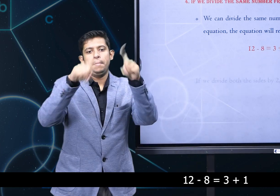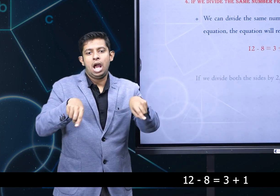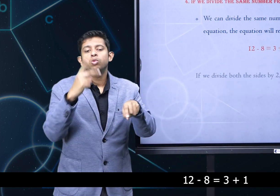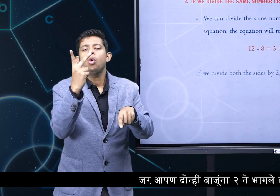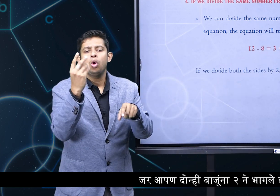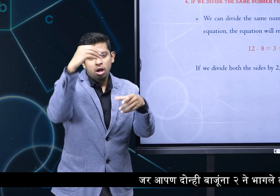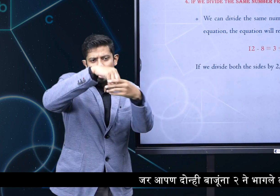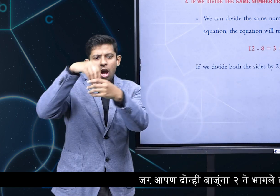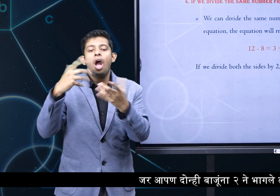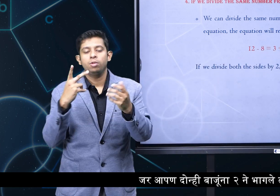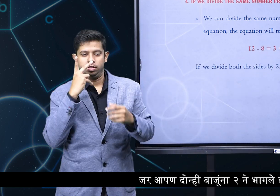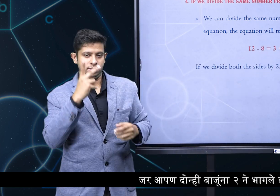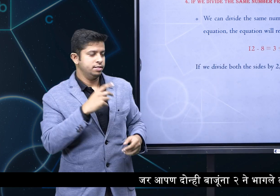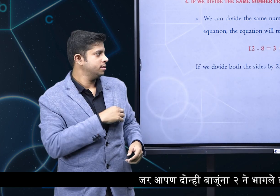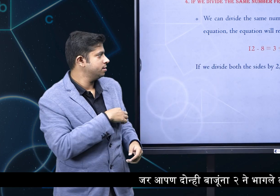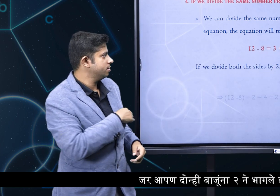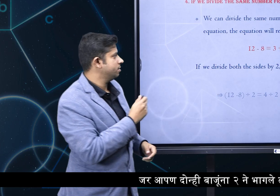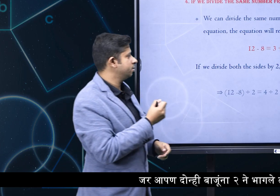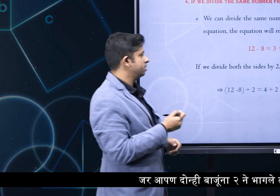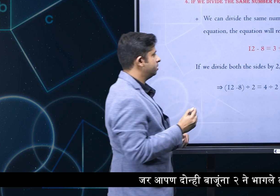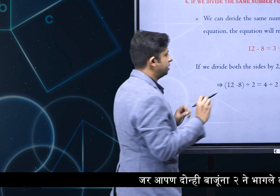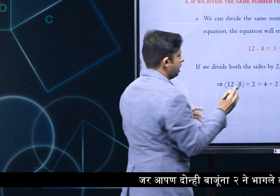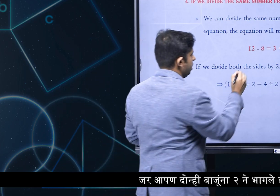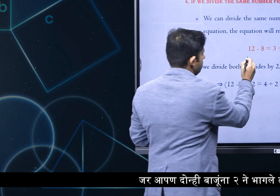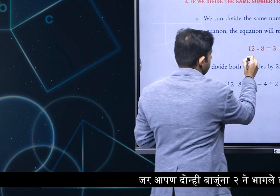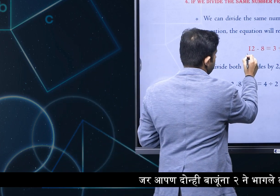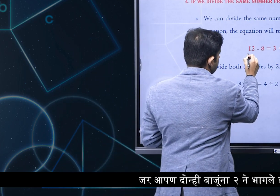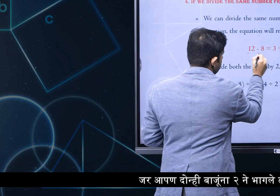1. जर आपण दोन्ही बाजूंना 2 ने भागले तर